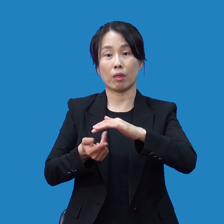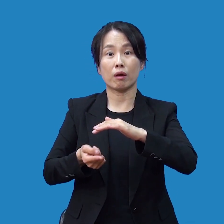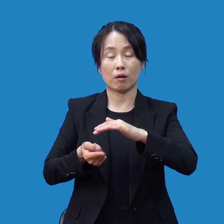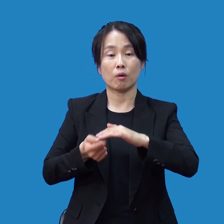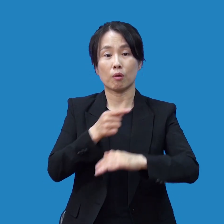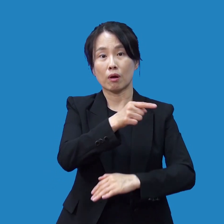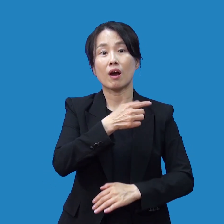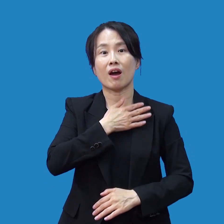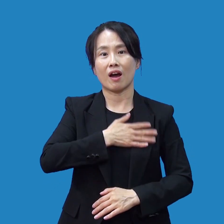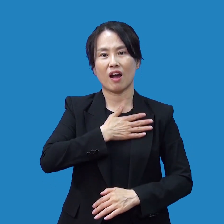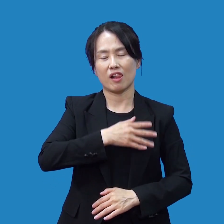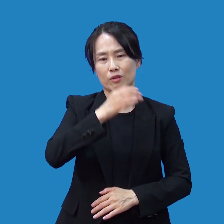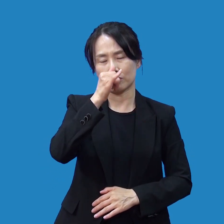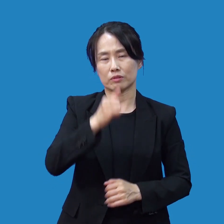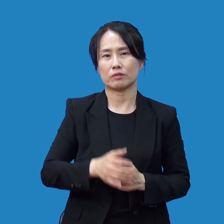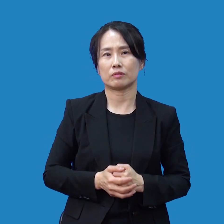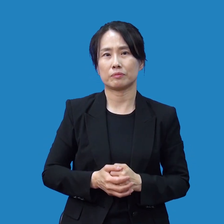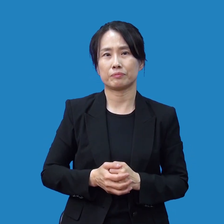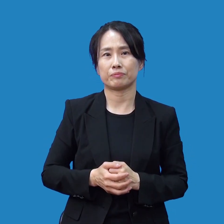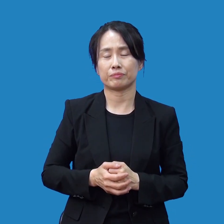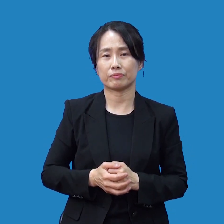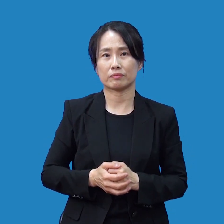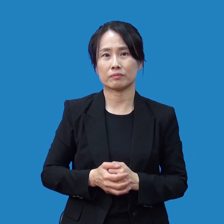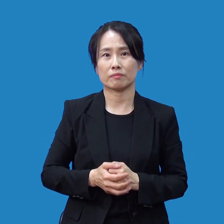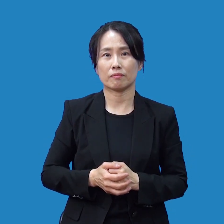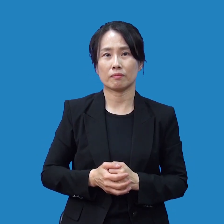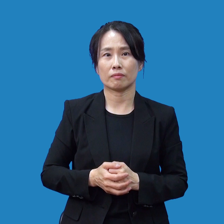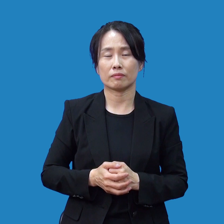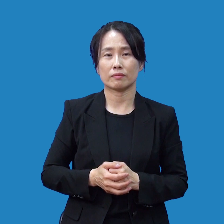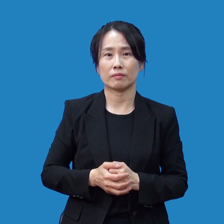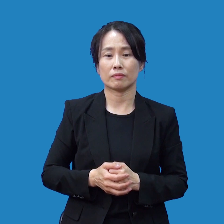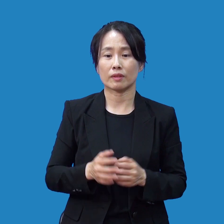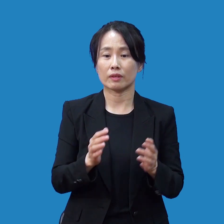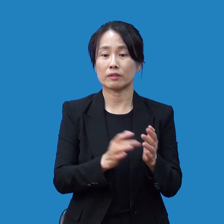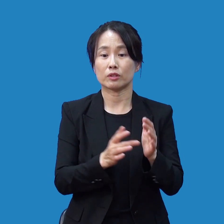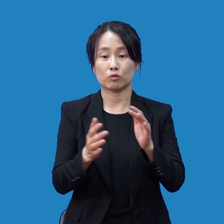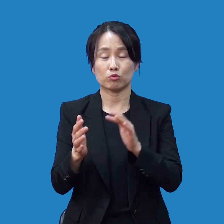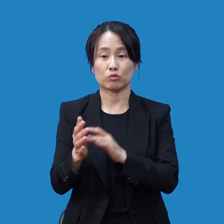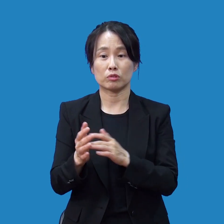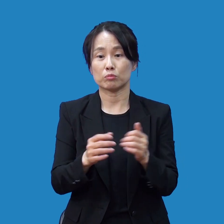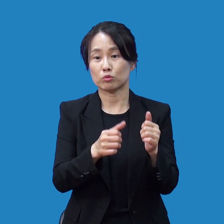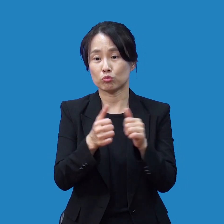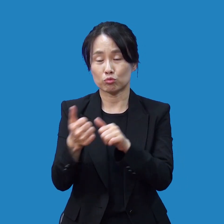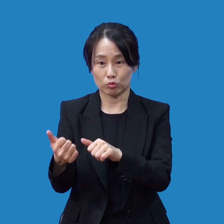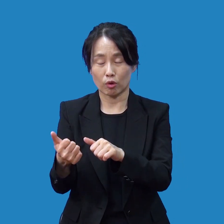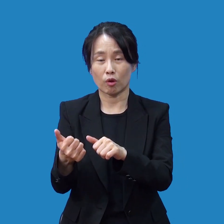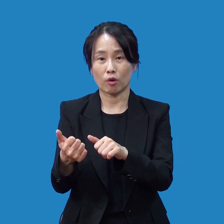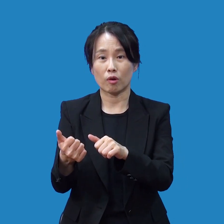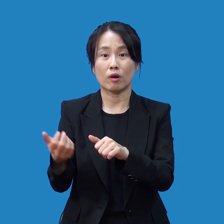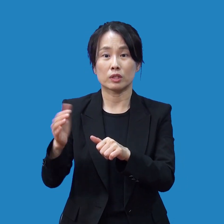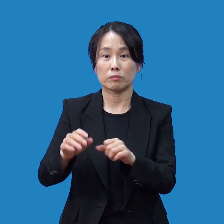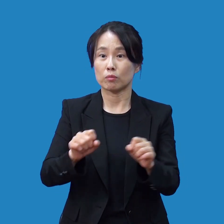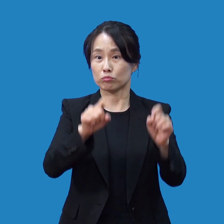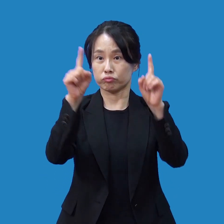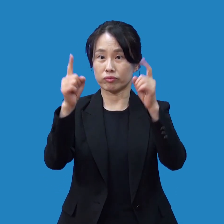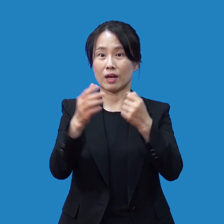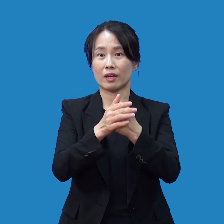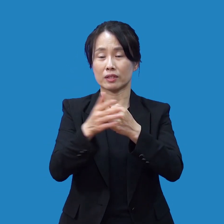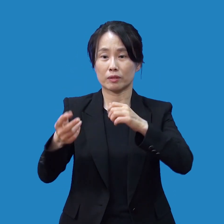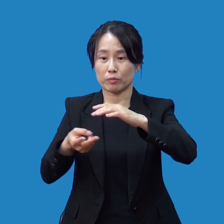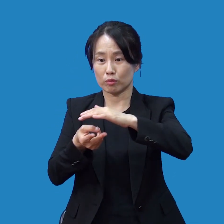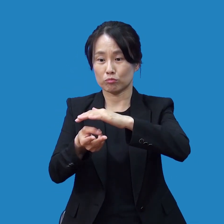게 예루살렘에서 공공연한 사실로 다 이렇게 인정이 되었다는 의미입니다. 이 빈